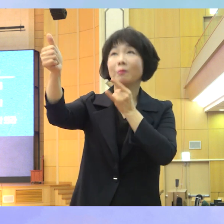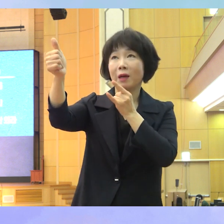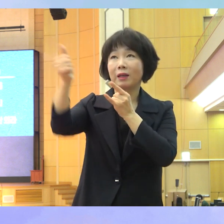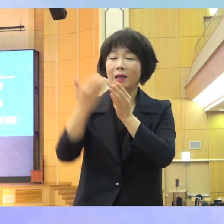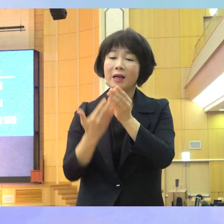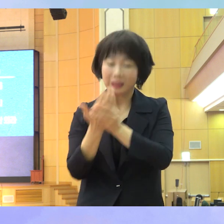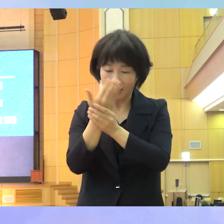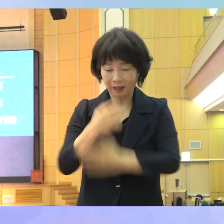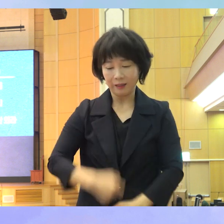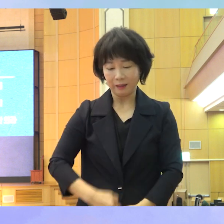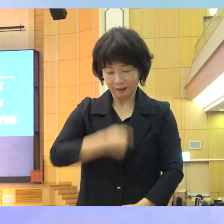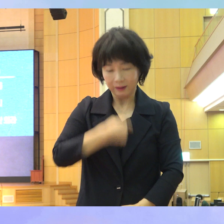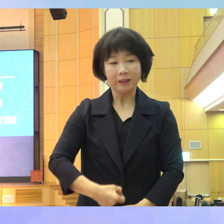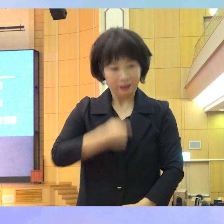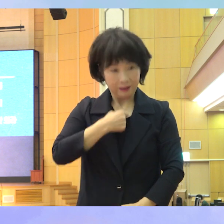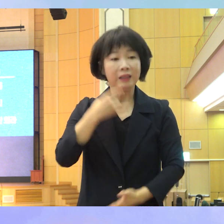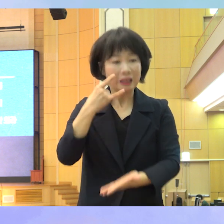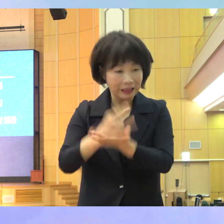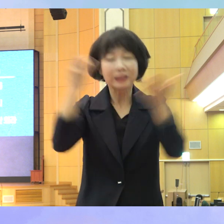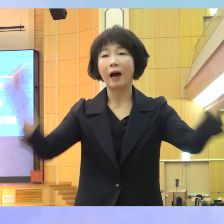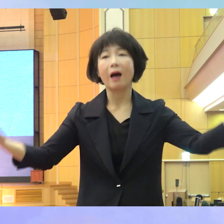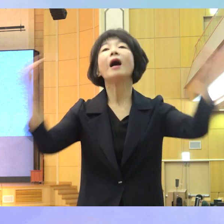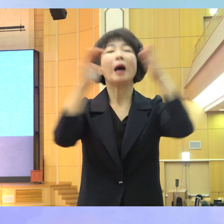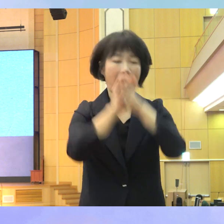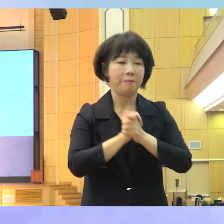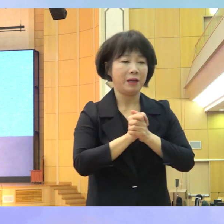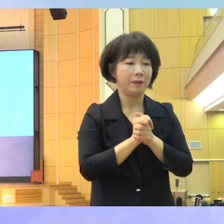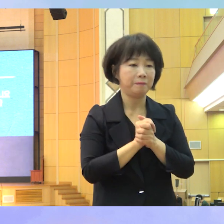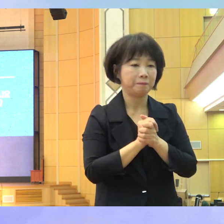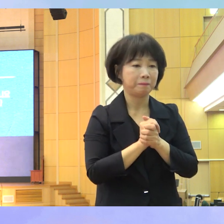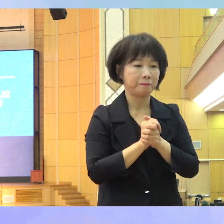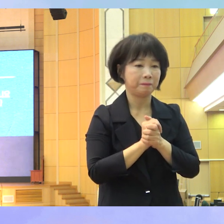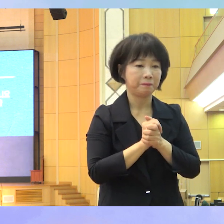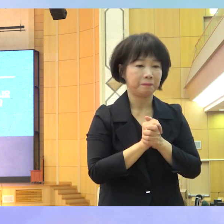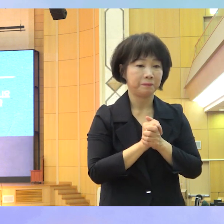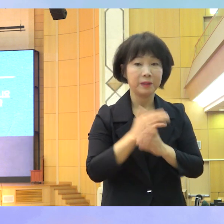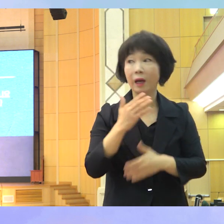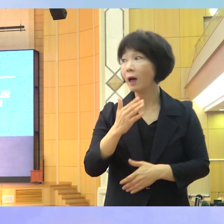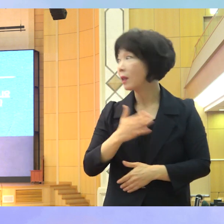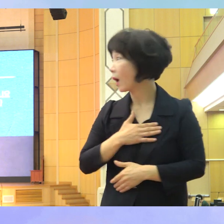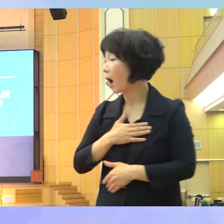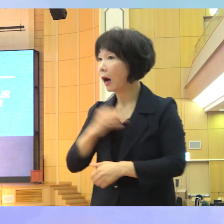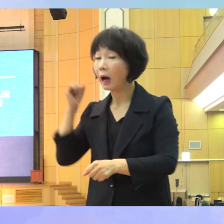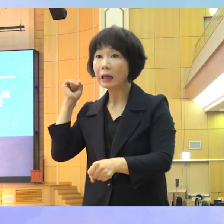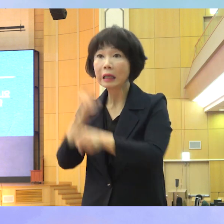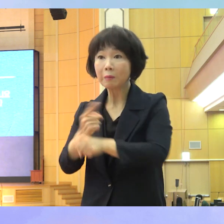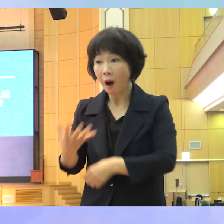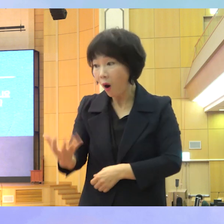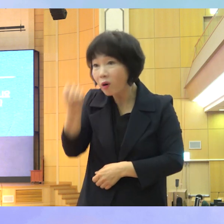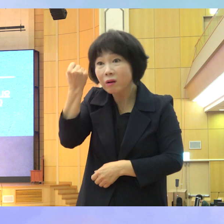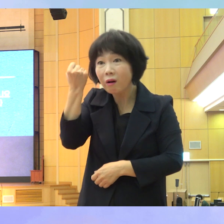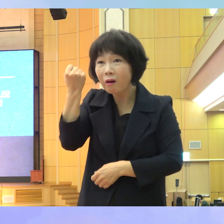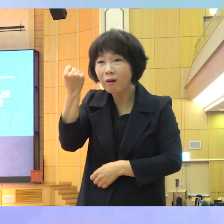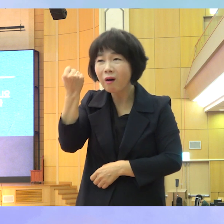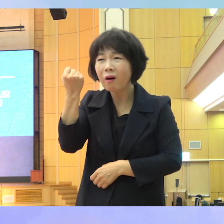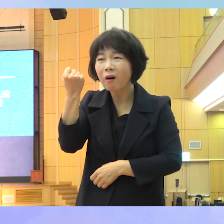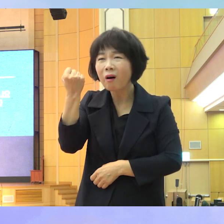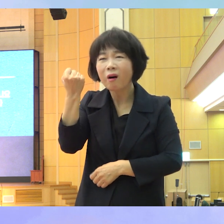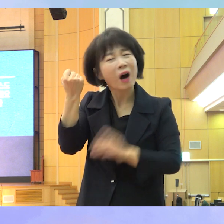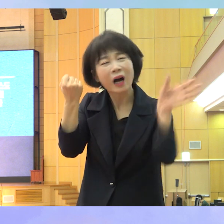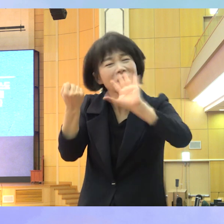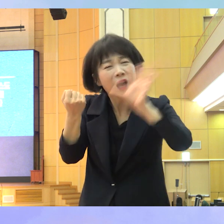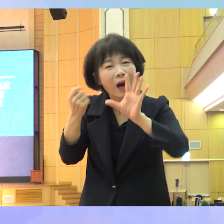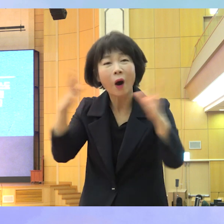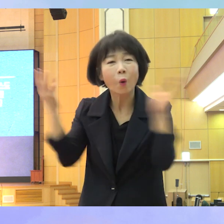난 의라. 잘 설명하고 있죠. 내가 이미 얻었다 함도 아니요 온전히 이루었다